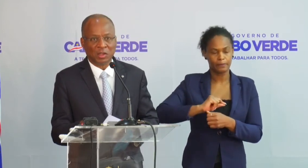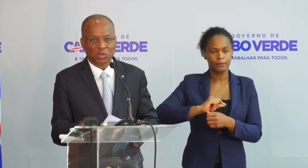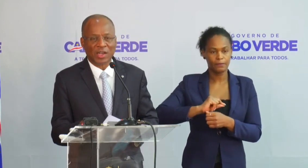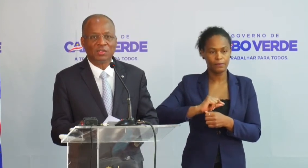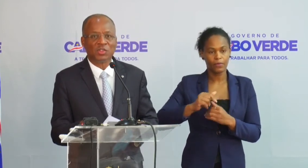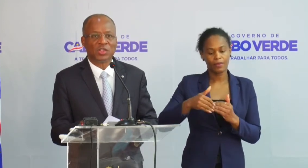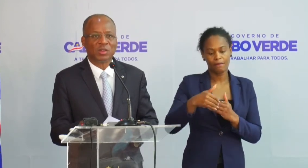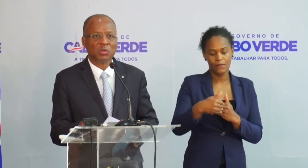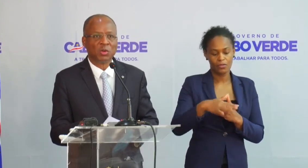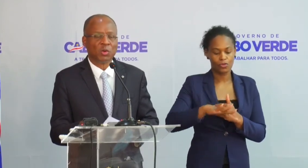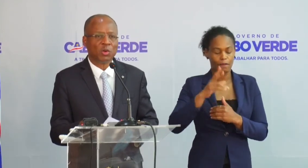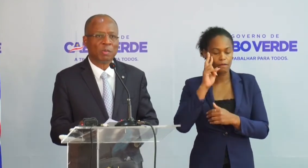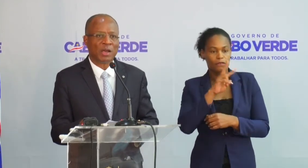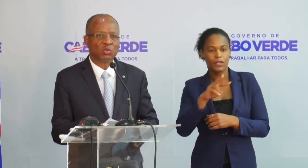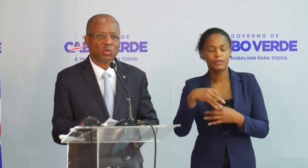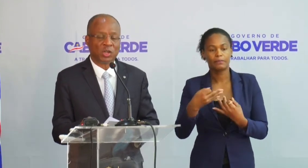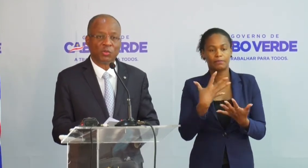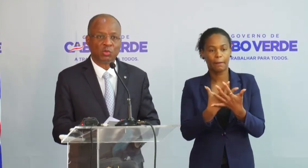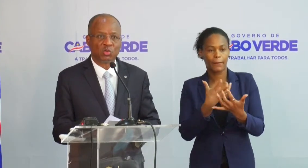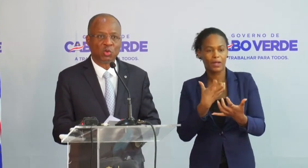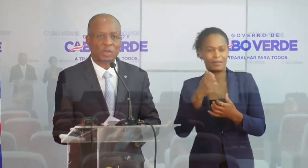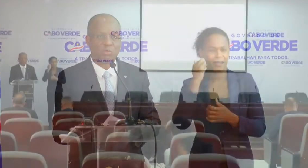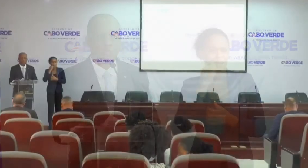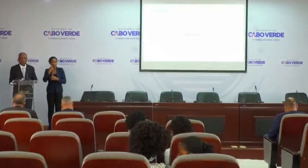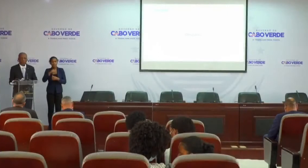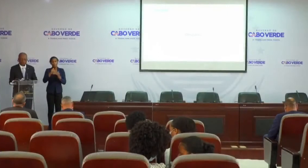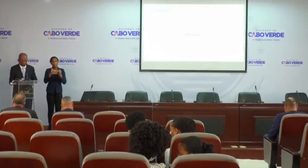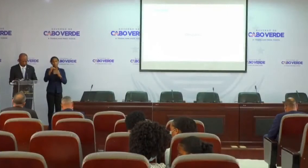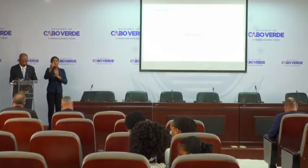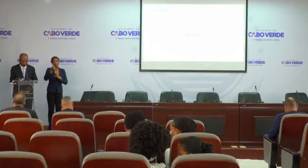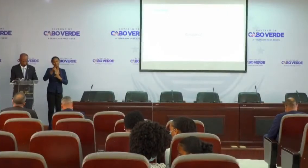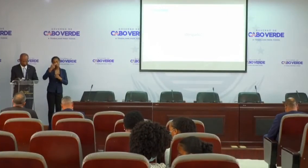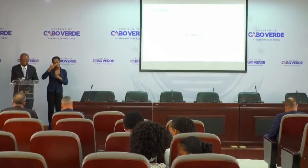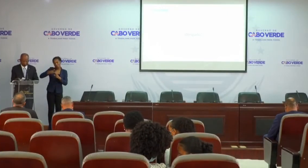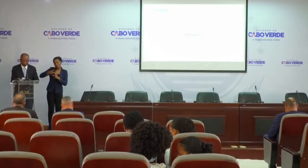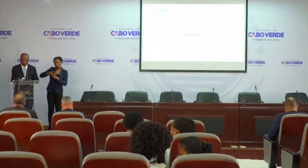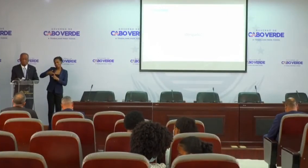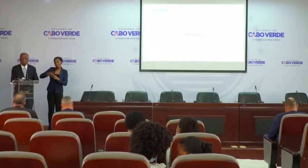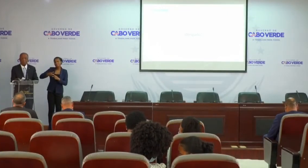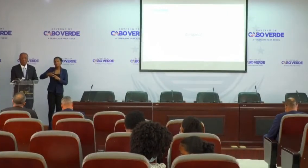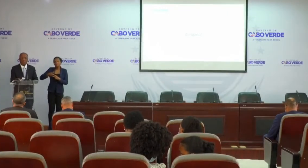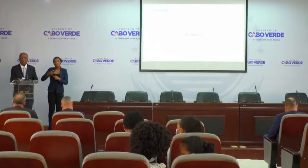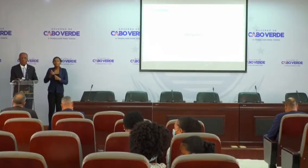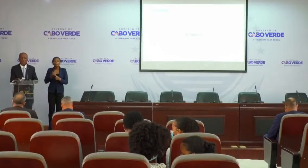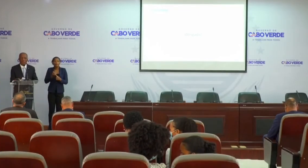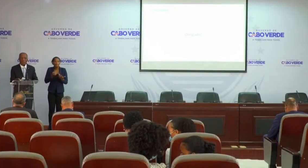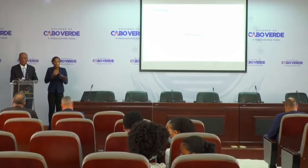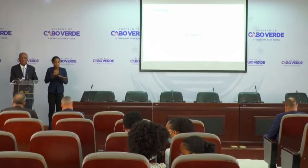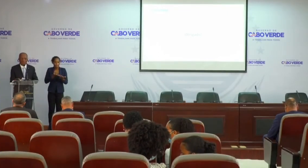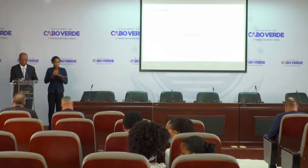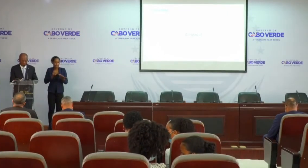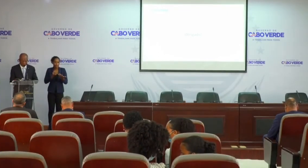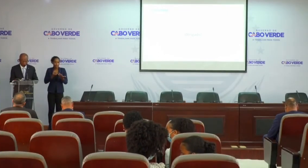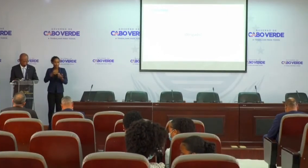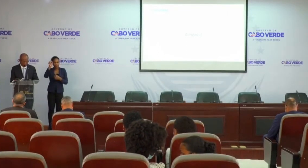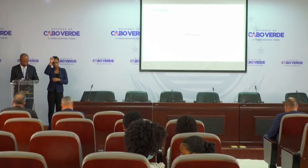e temos estado a assistir, o impacto gravoso no aumento dos preços dos combustíveis. O preço do barril do Brent